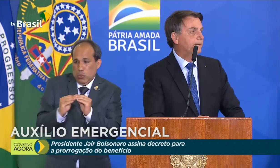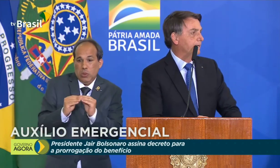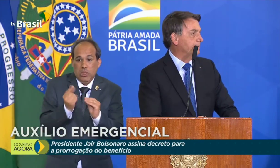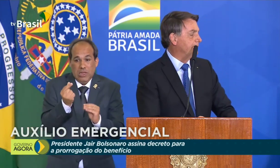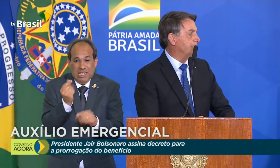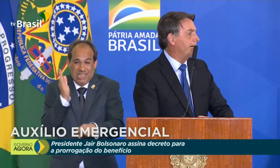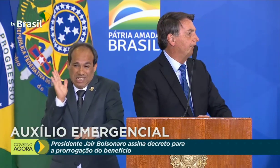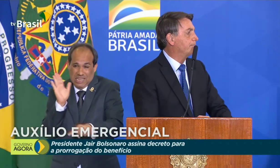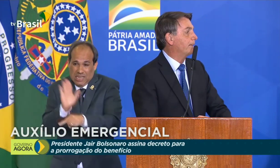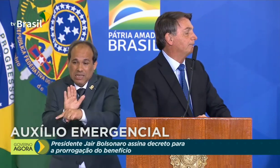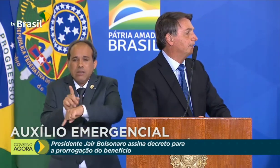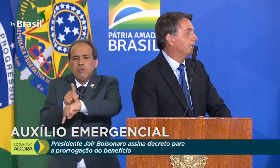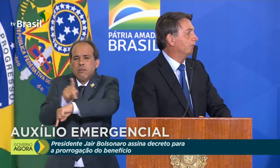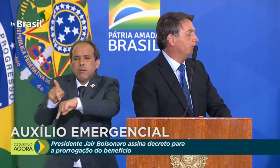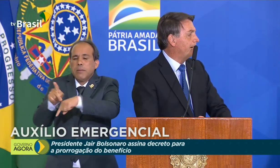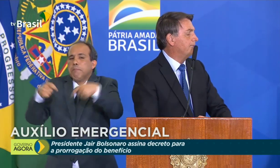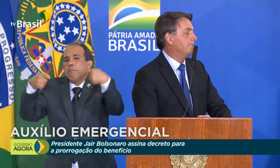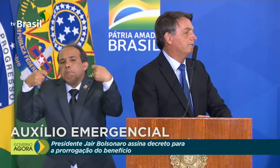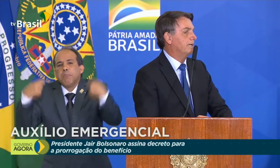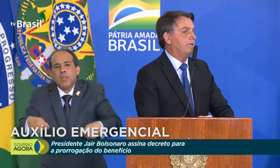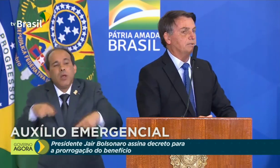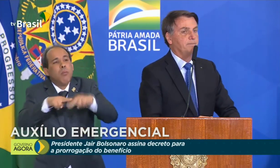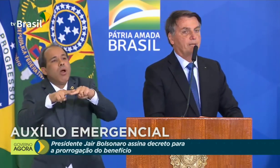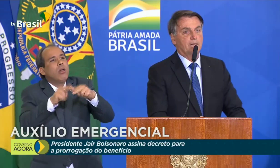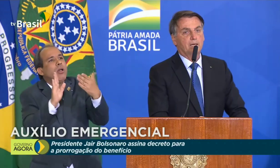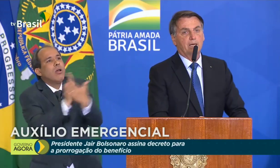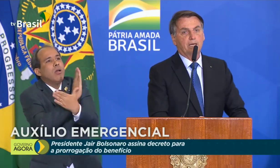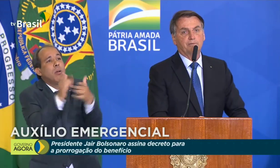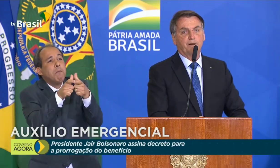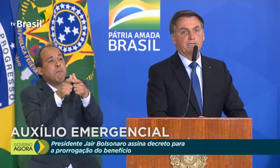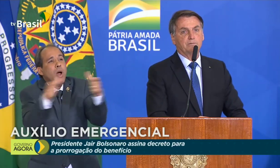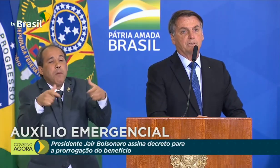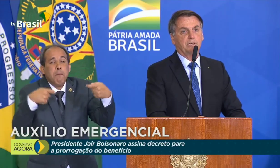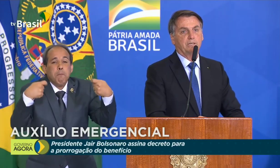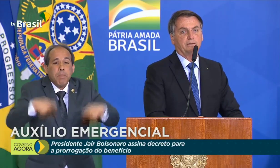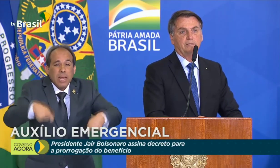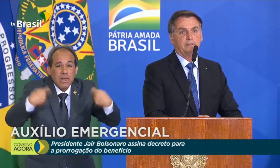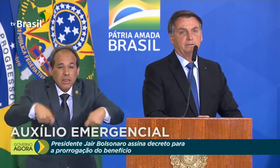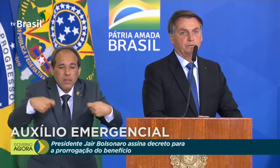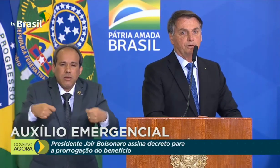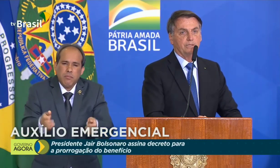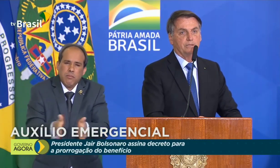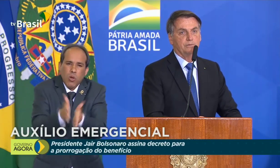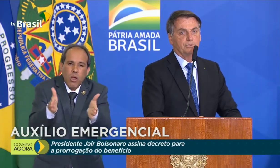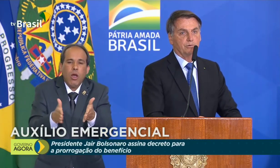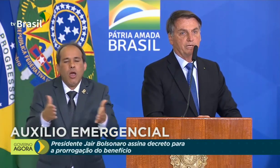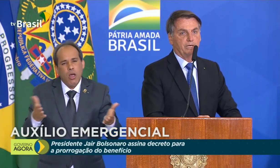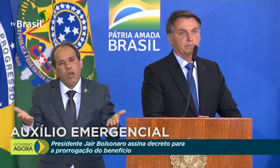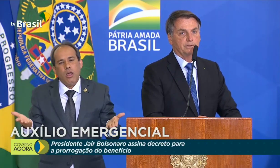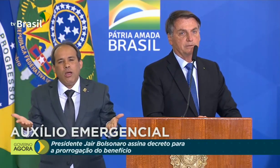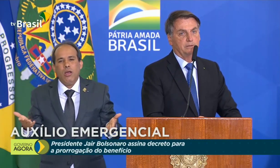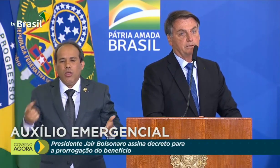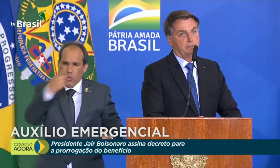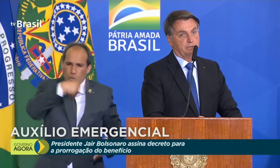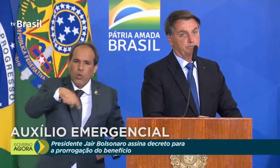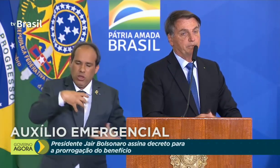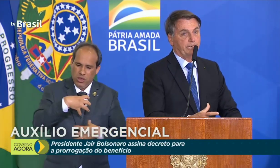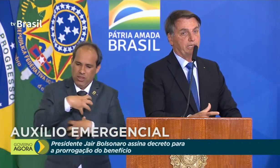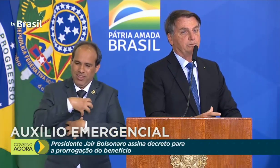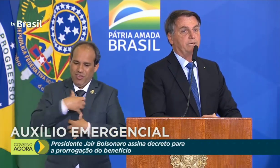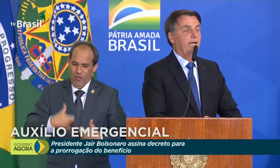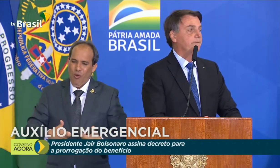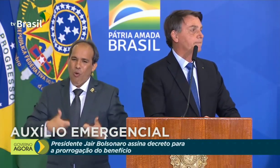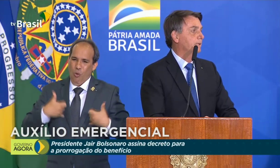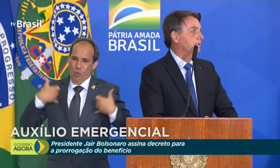que a pátria necessitava para atender os mais necessitados, é que faz com que nós nos orgulhamos de